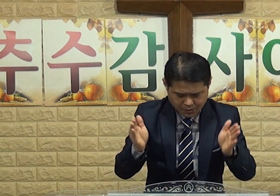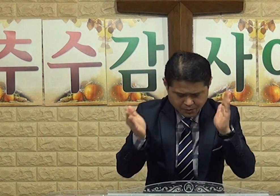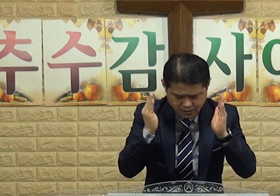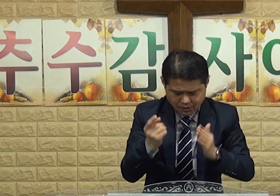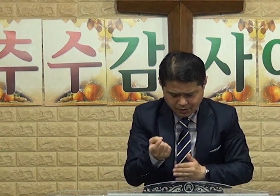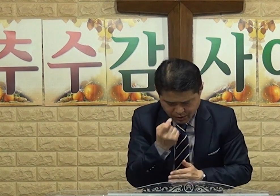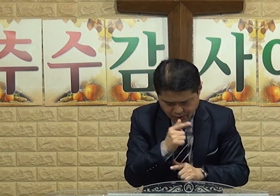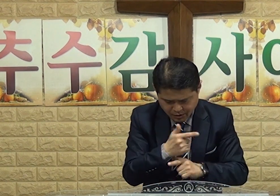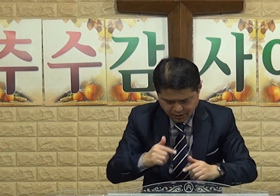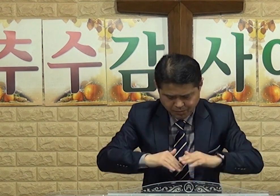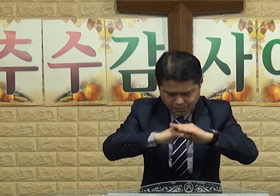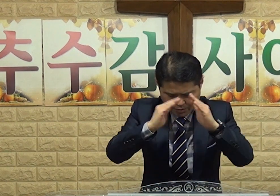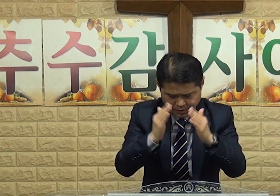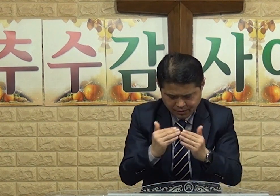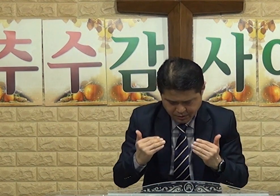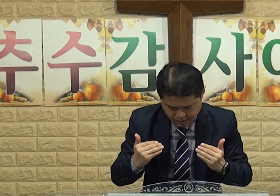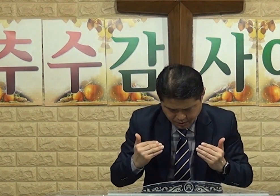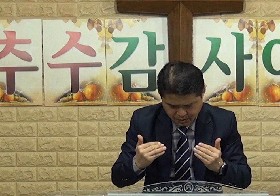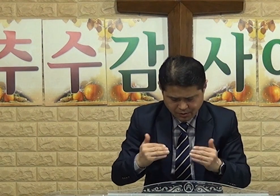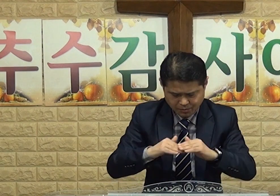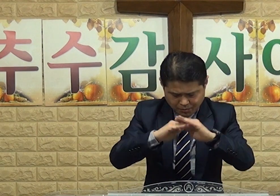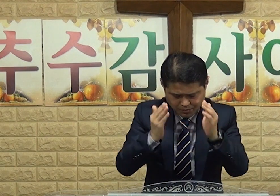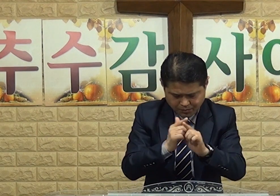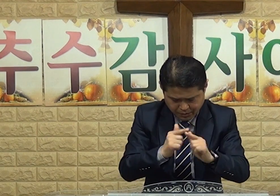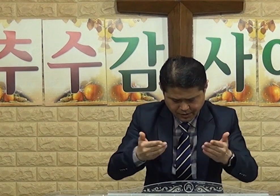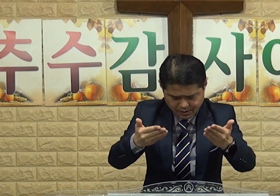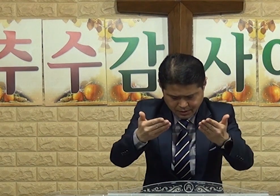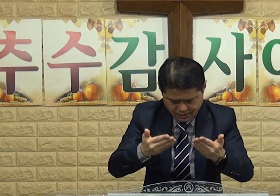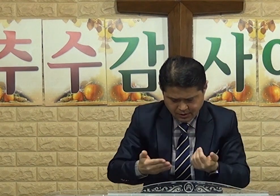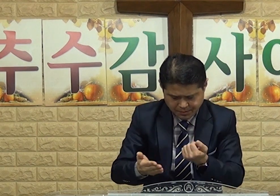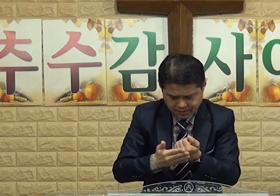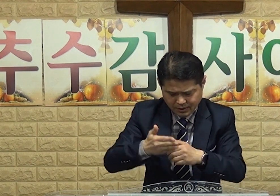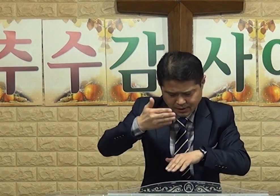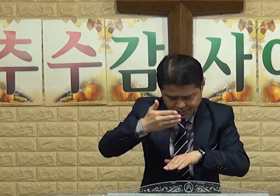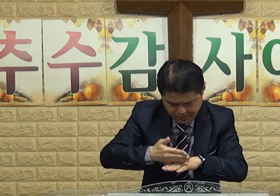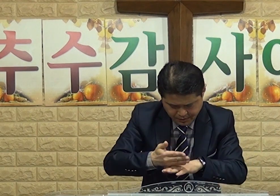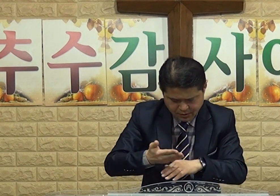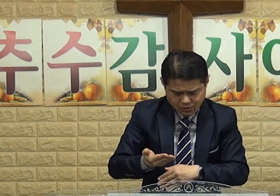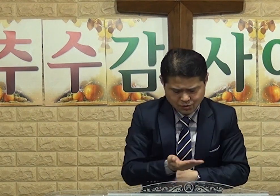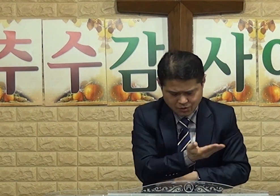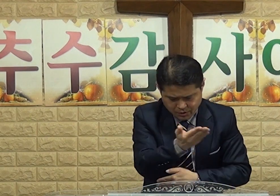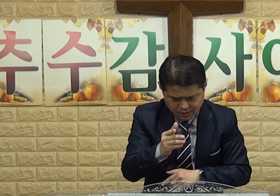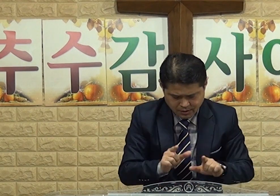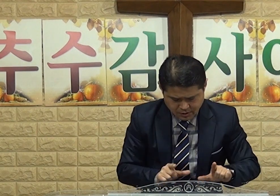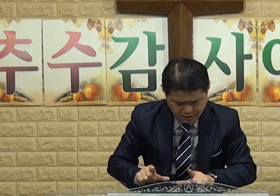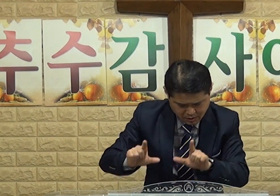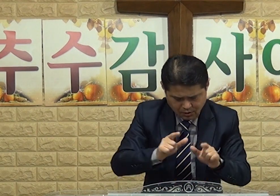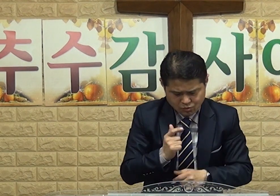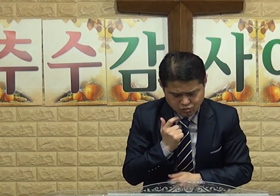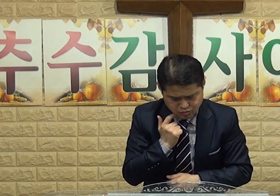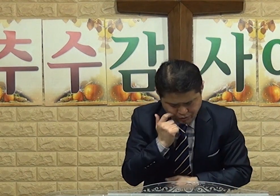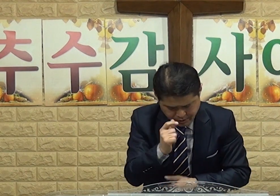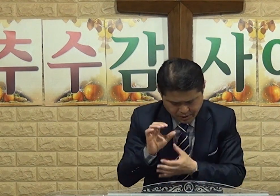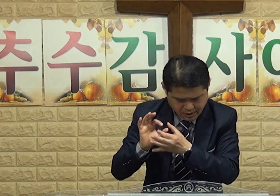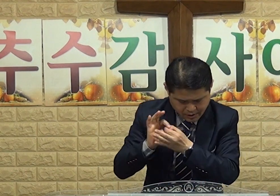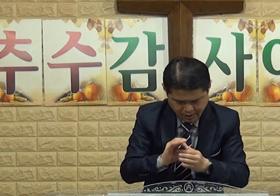세상에 태어나서 학문을 가르치고 성장하면서 아버지의 은혜를 받을 수 있음에